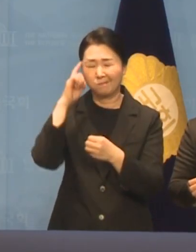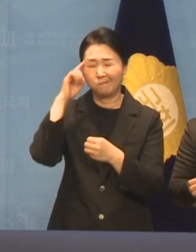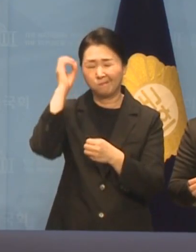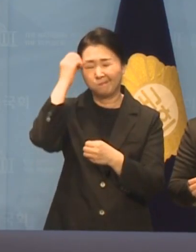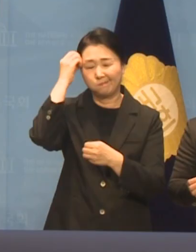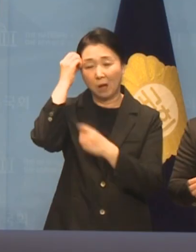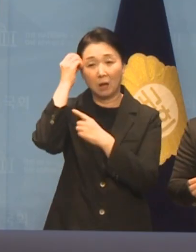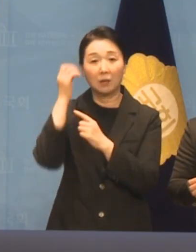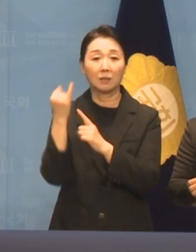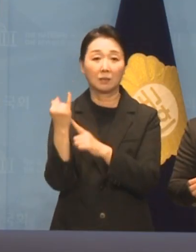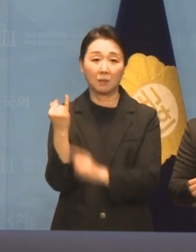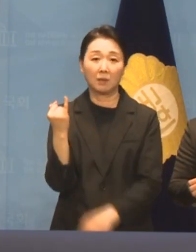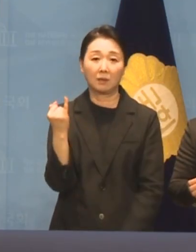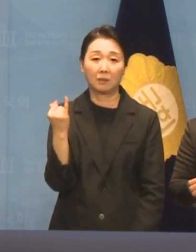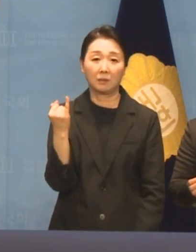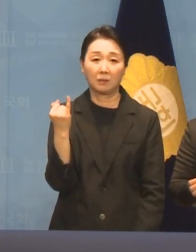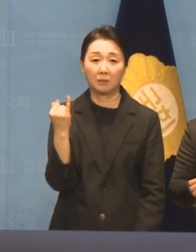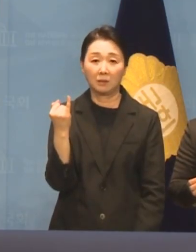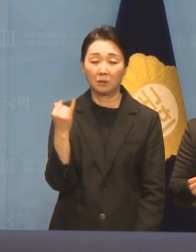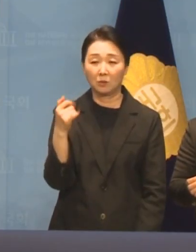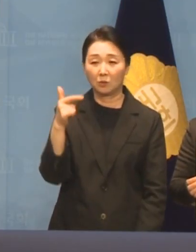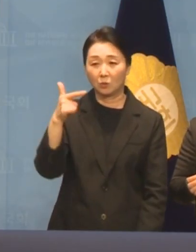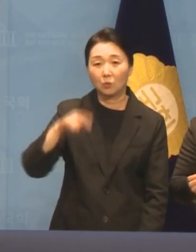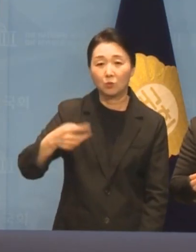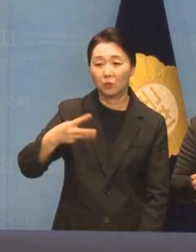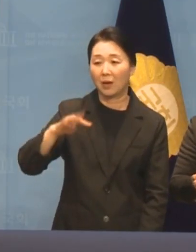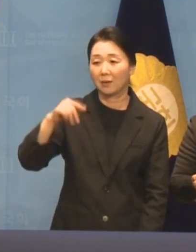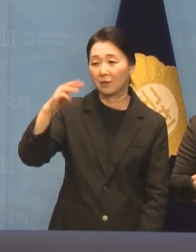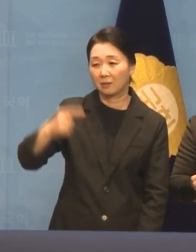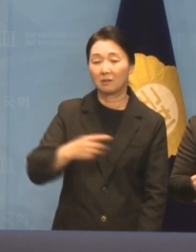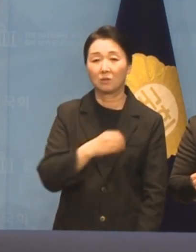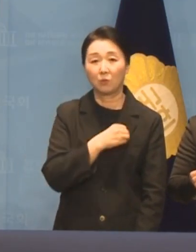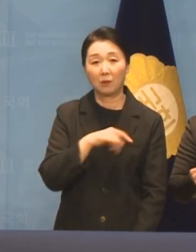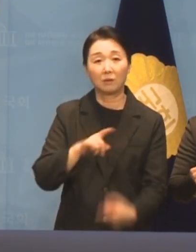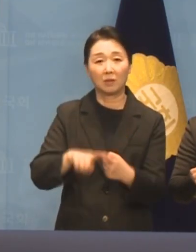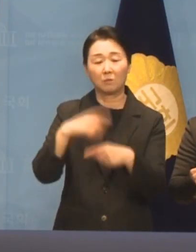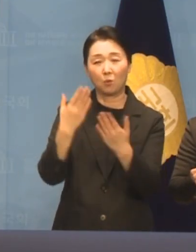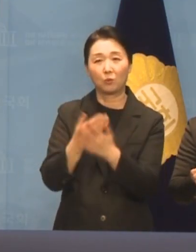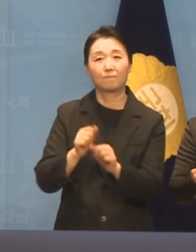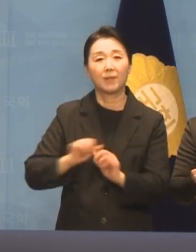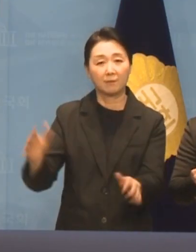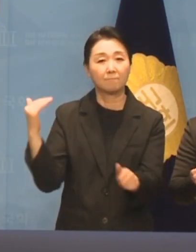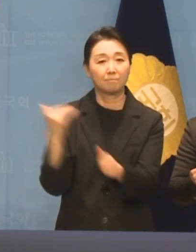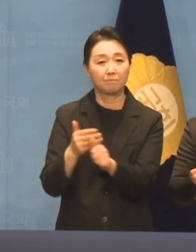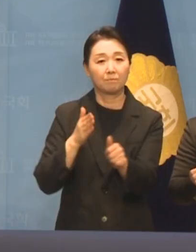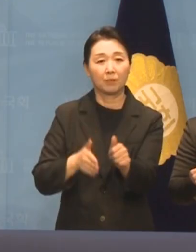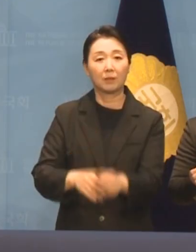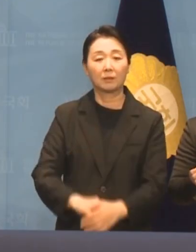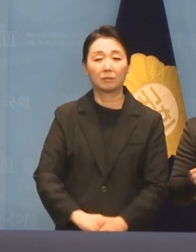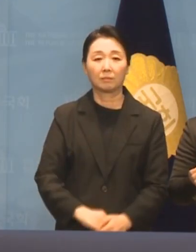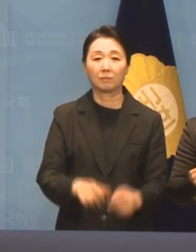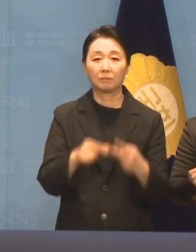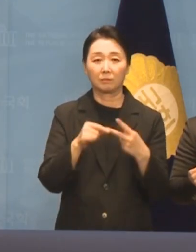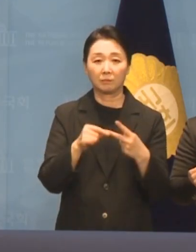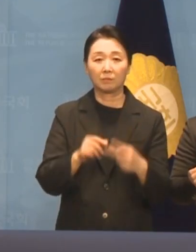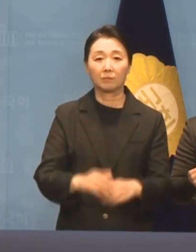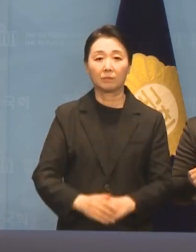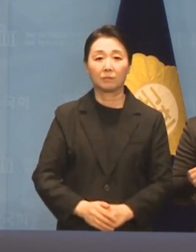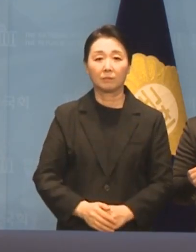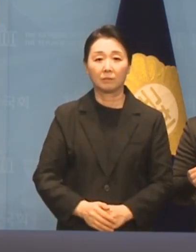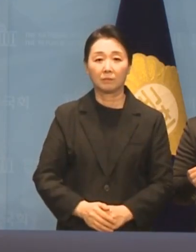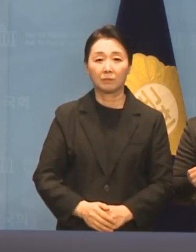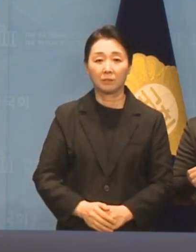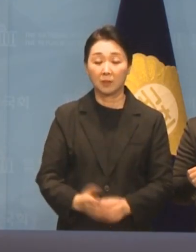자랑한 김계리와 극우 뉴라이트 단원들을 즉각 해촉하라. 둘째,